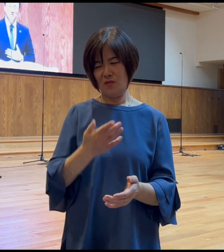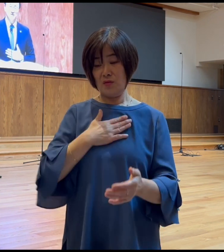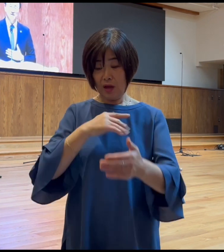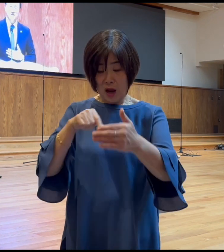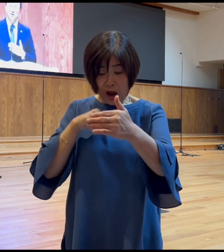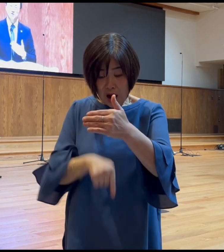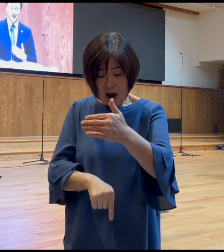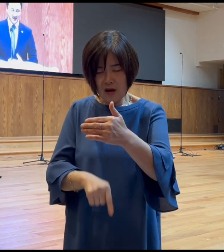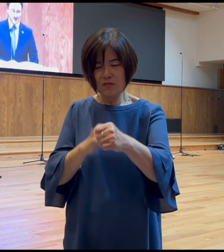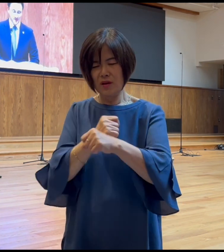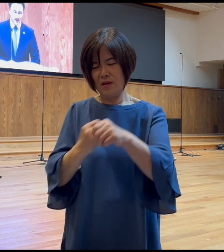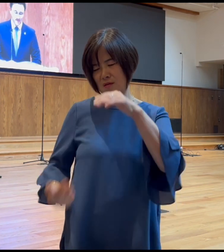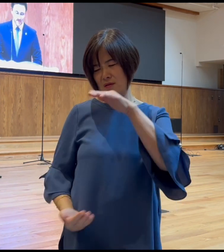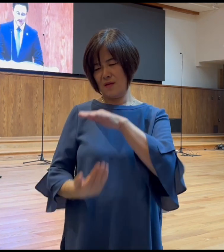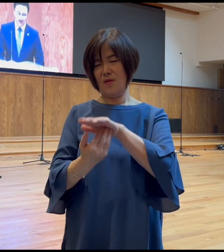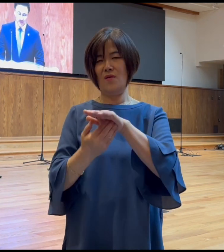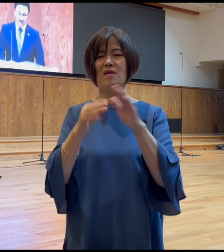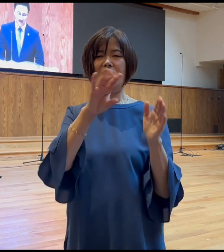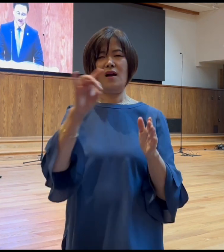내면 가운데 차오를 때가 있습니다.